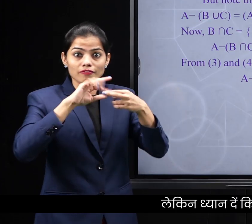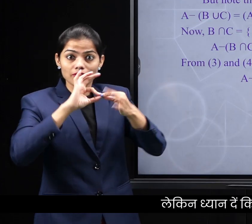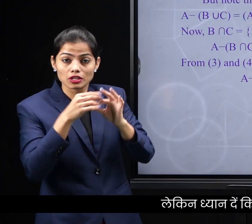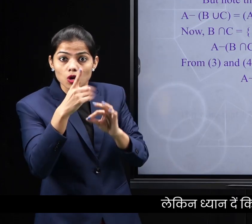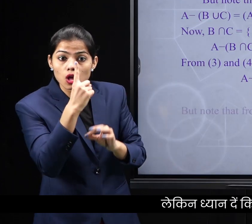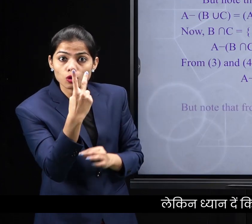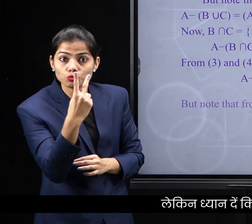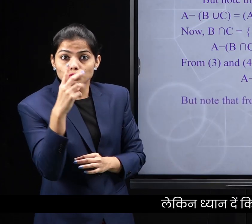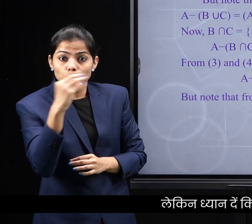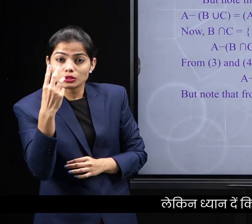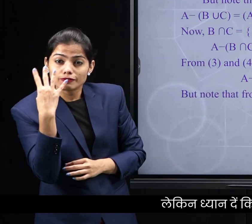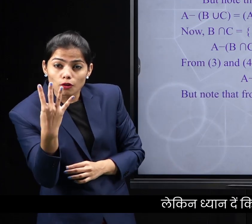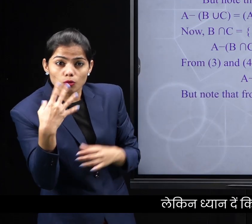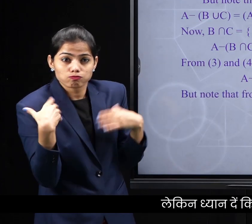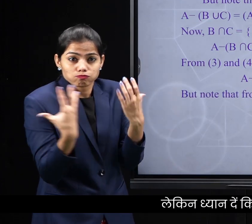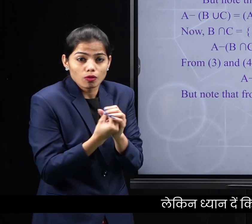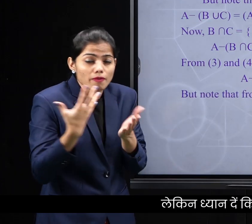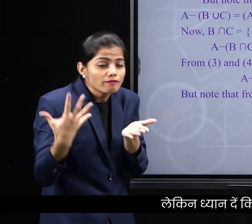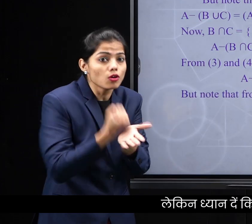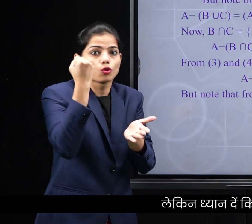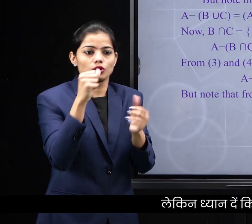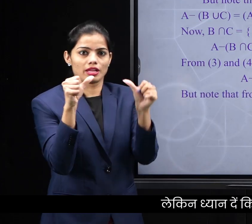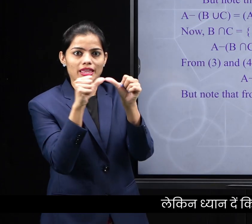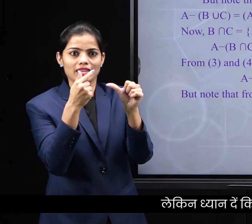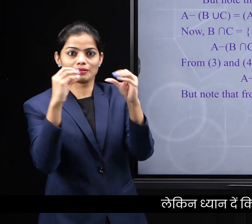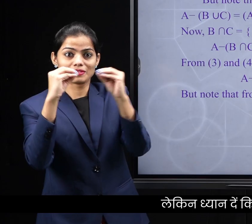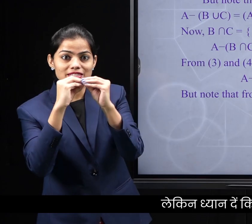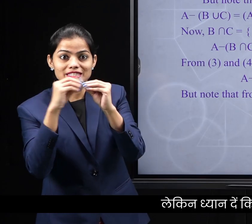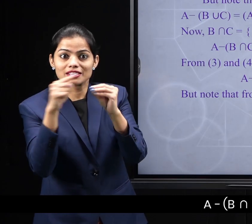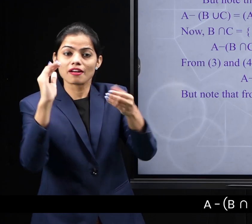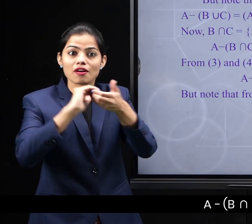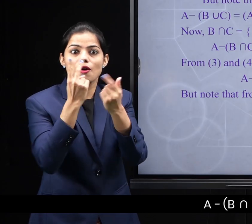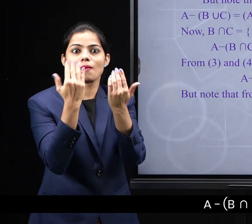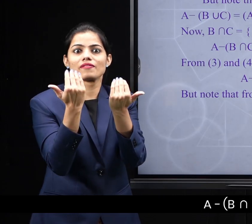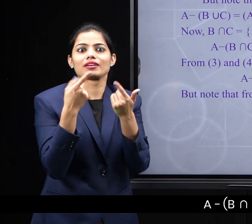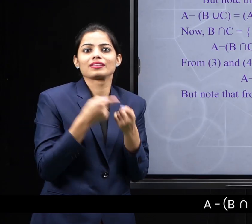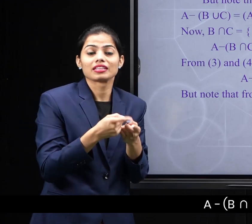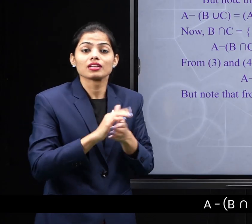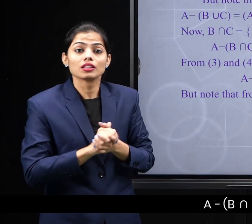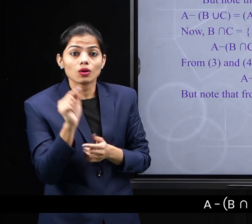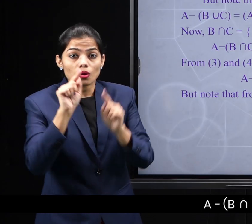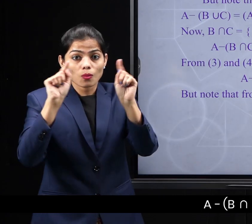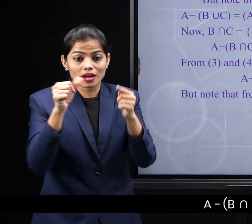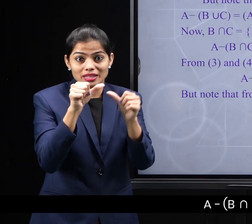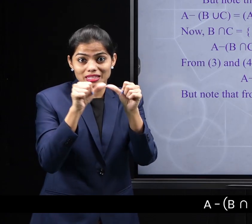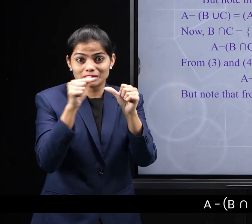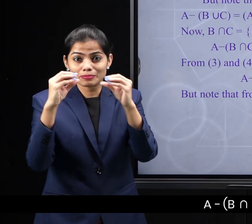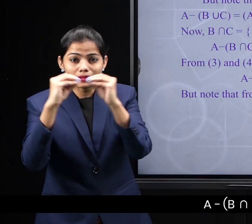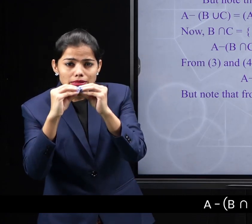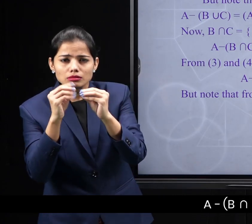लेकिन ध्यान दें कि 2 और 4 से हमें प्राप्त होता है A minus B intersection C is equals